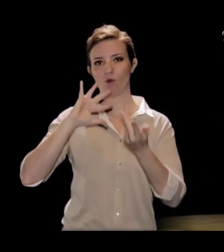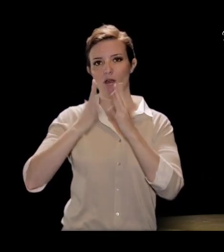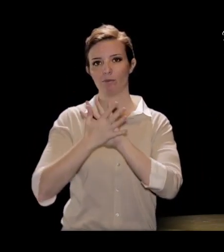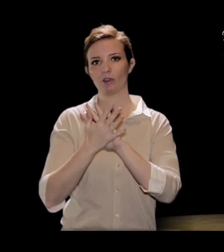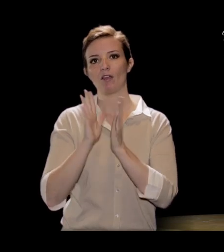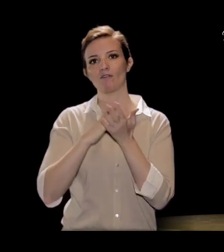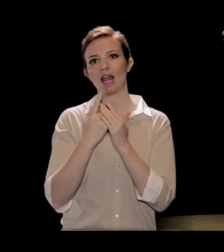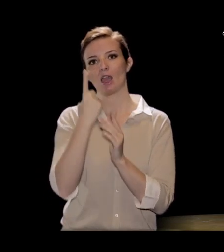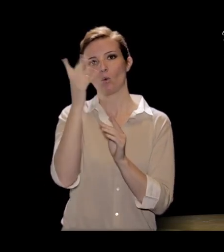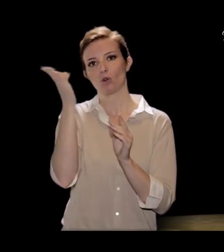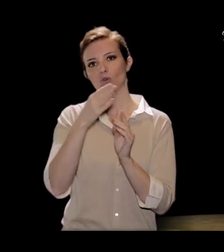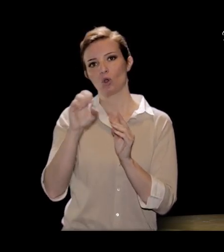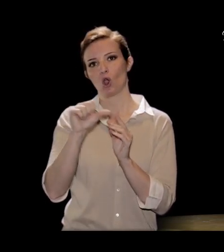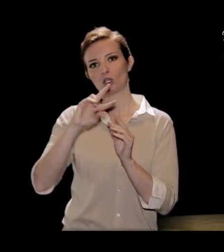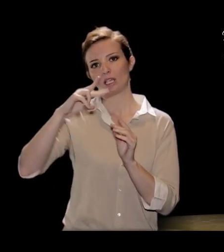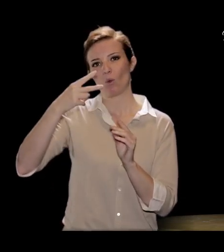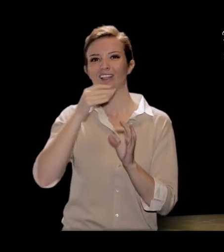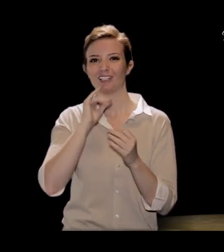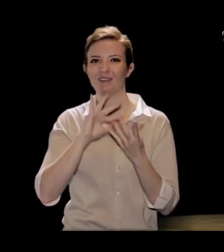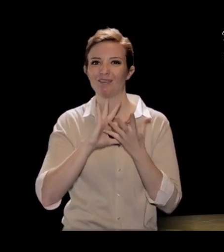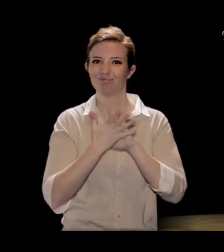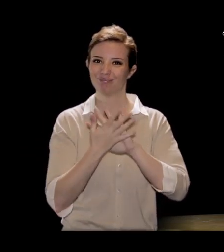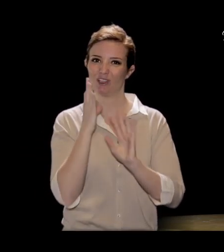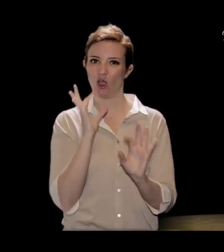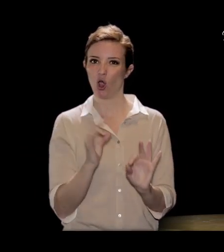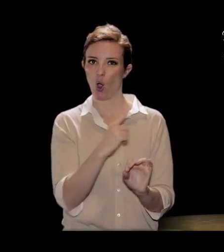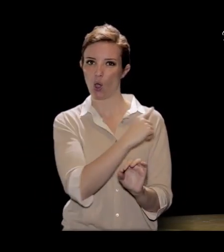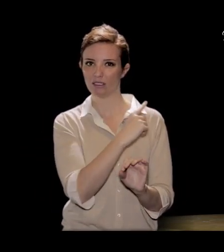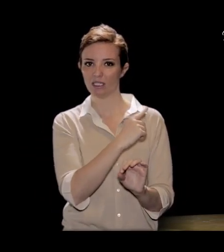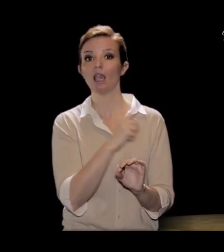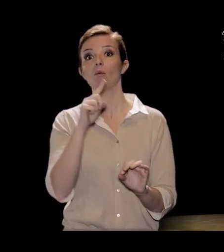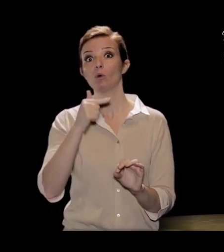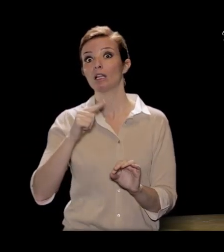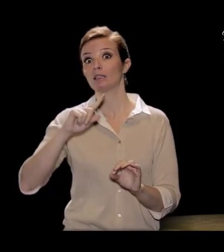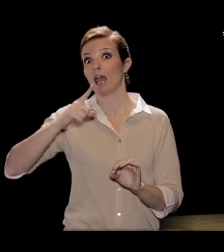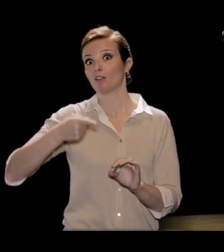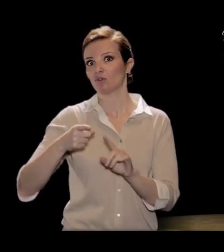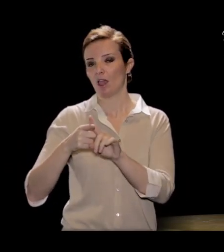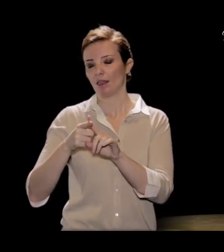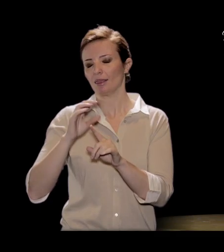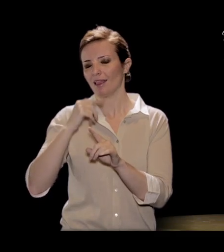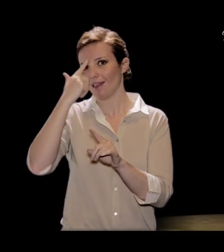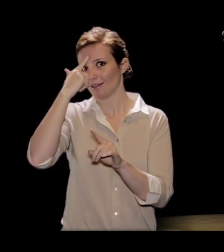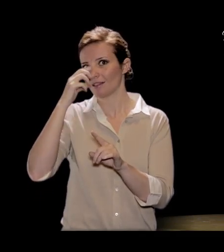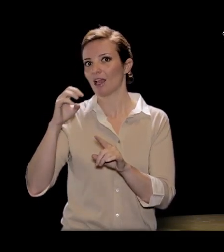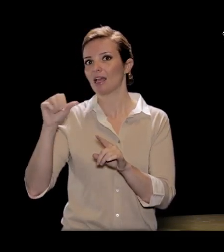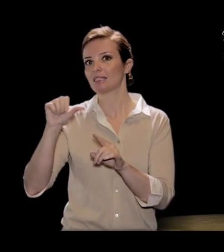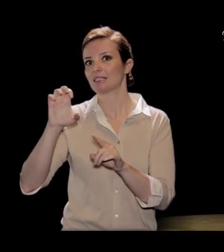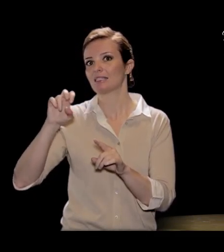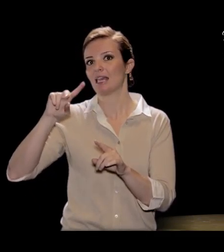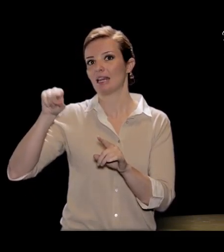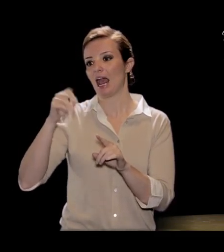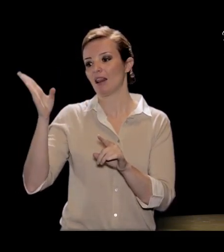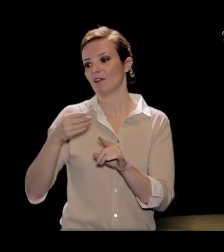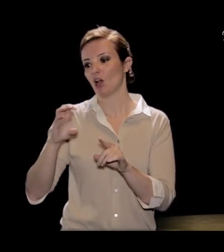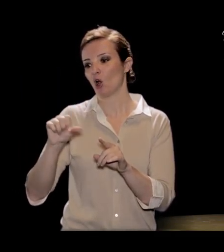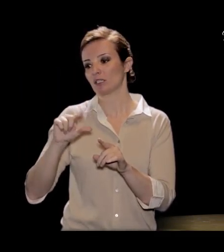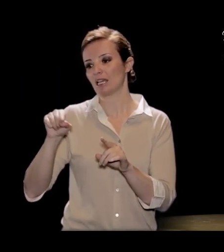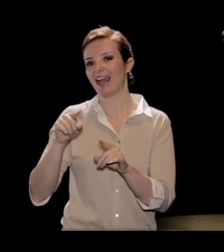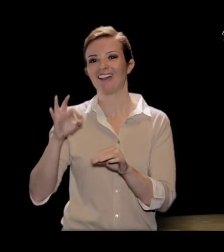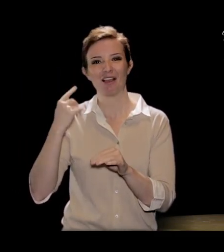su cosen quadro e quindi la trasformiamo in questo modo e la tangente sappiamo che sen alfa su cosen alfa ovviamente è alla